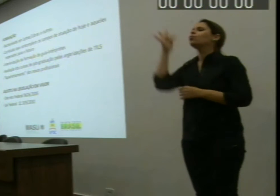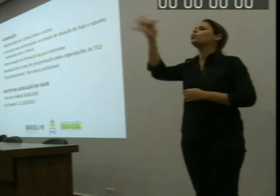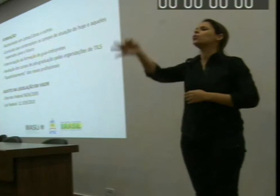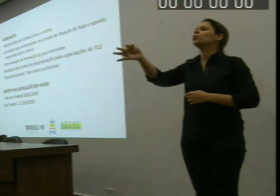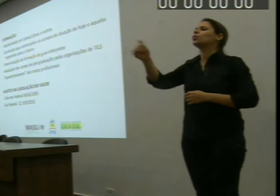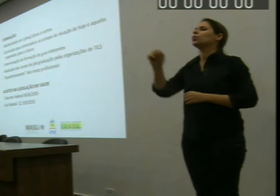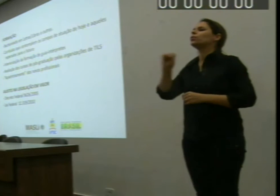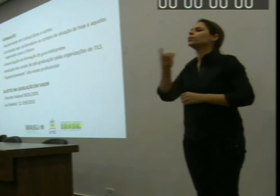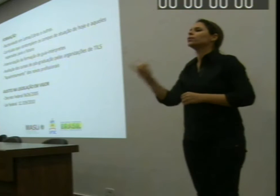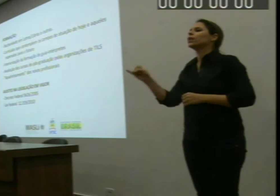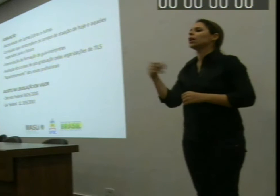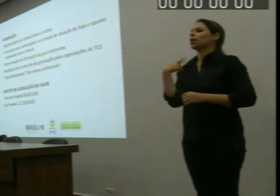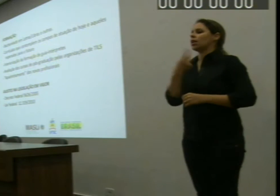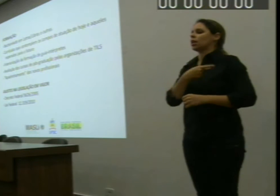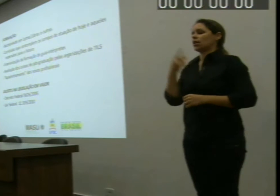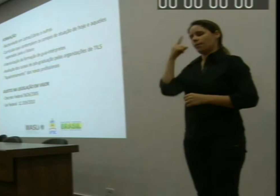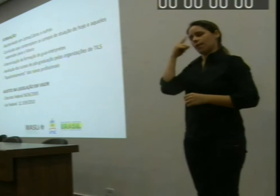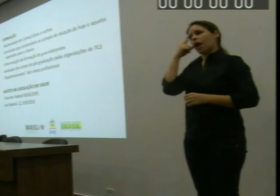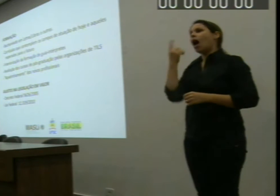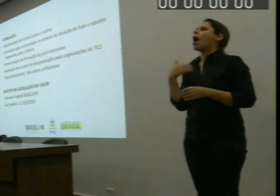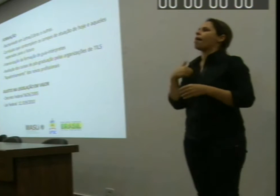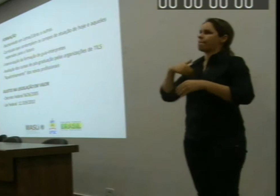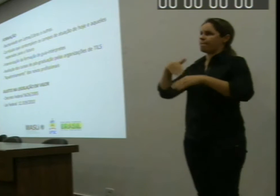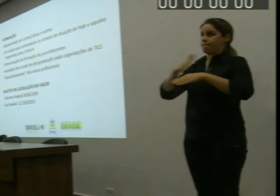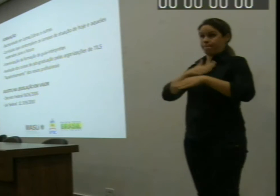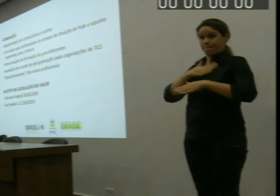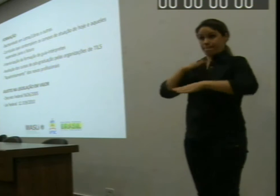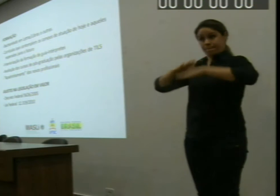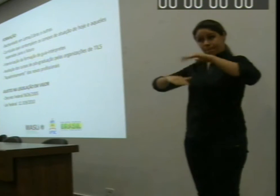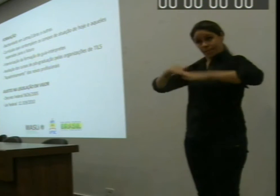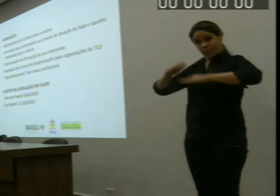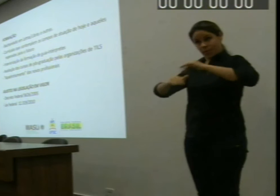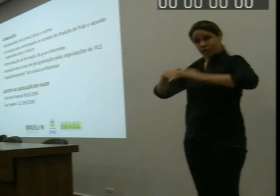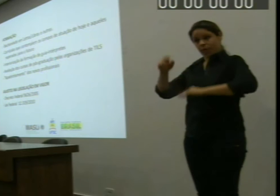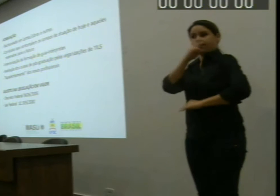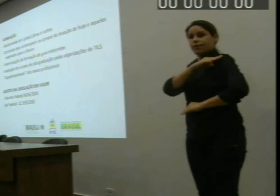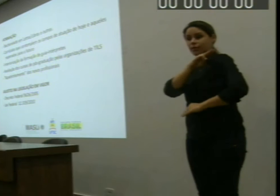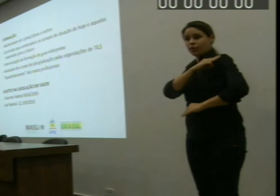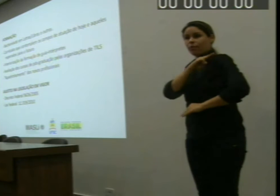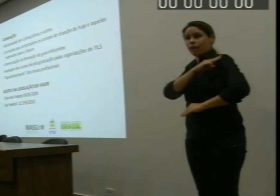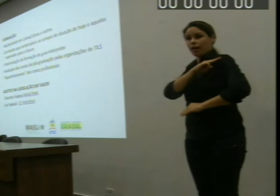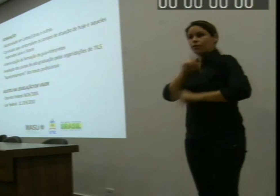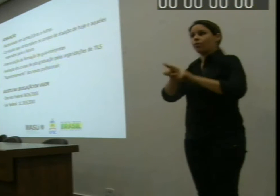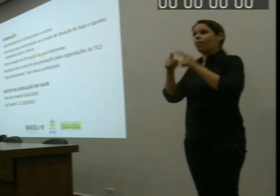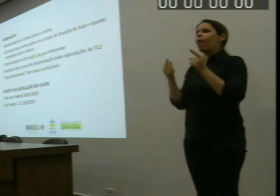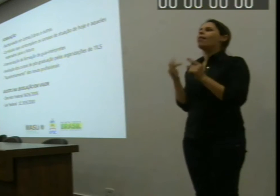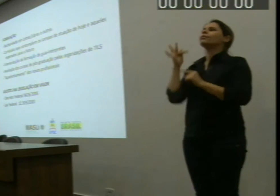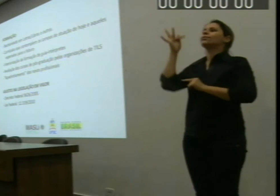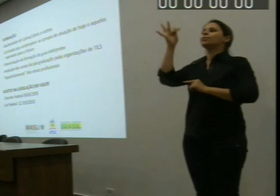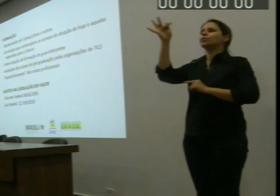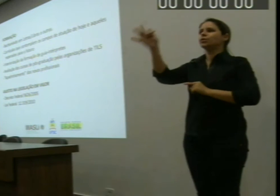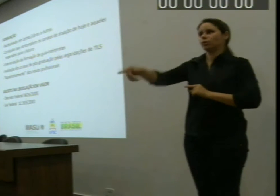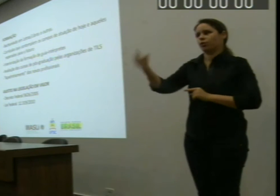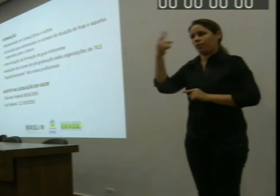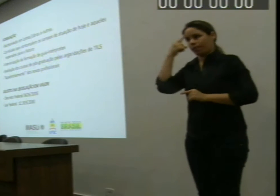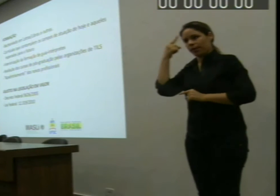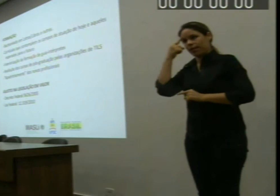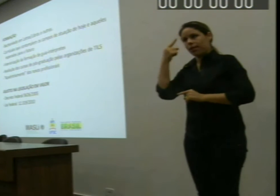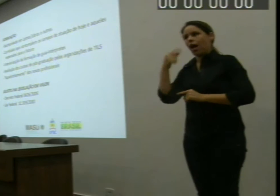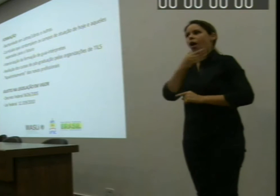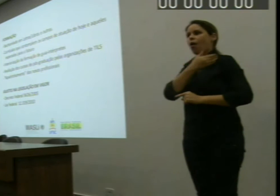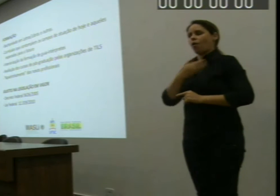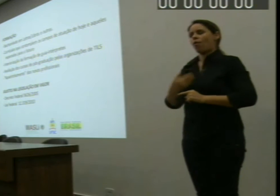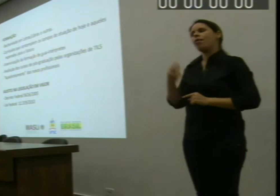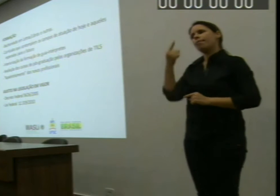nossa profissão é de nível médio a gente pode até a longo prazo gerar uma prerrogativa pro governo dizer pera aí